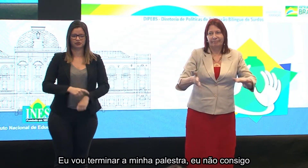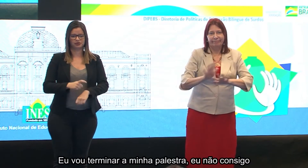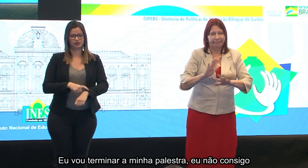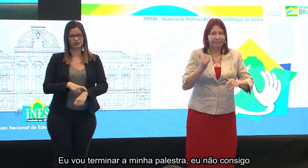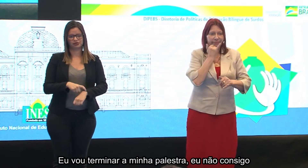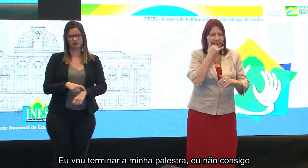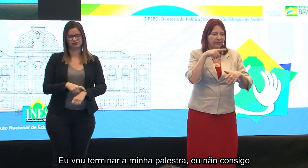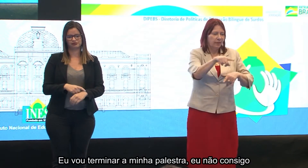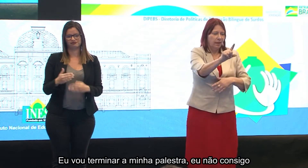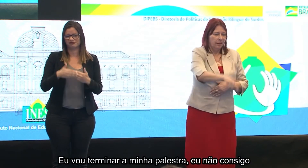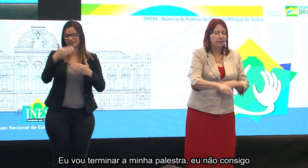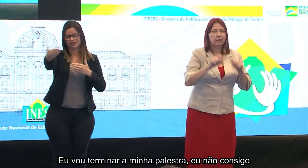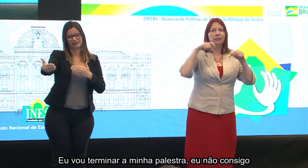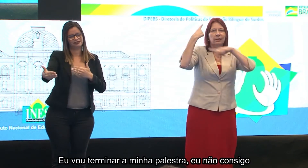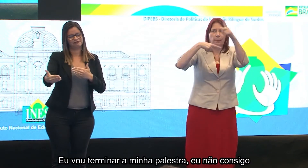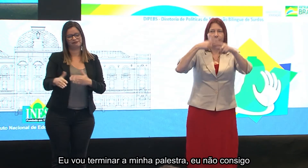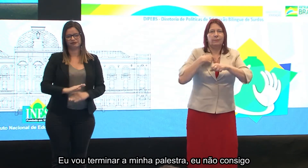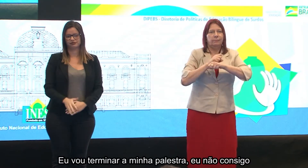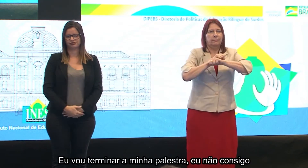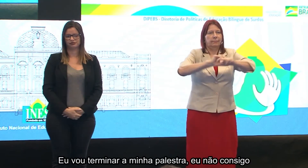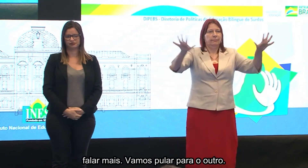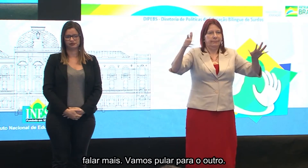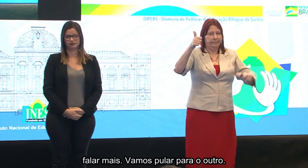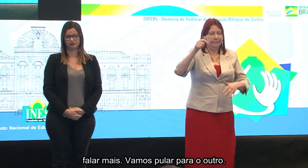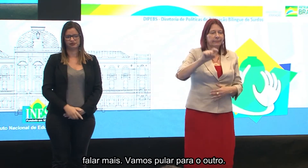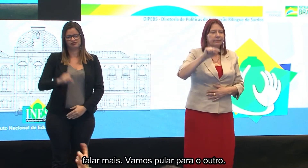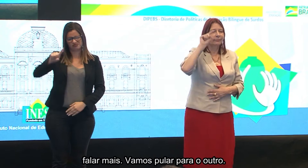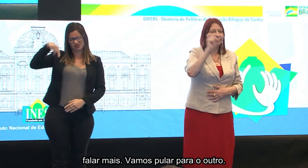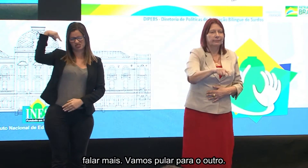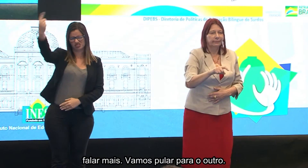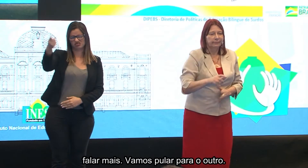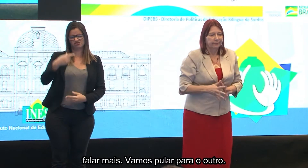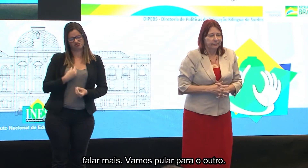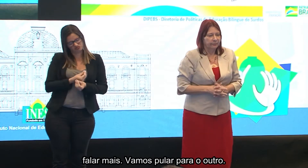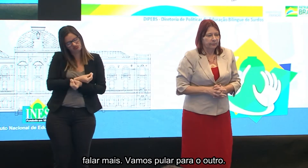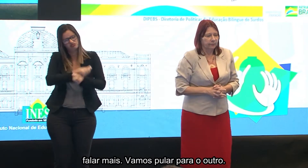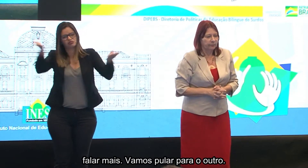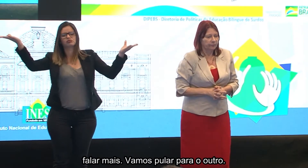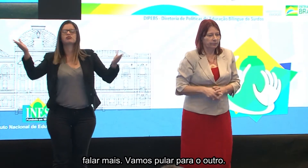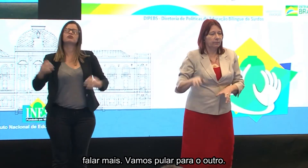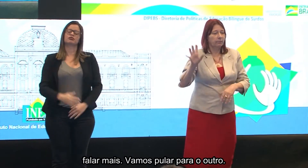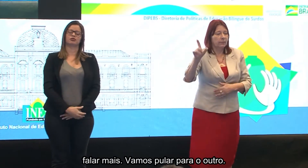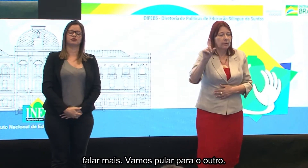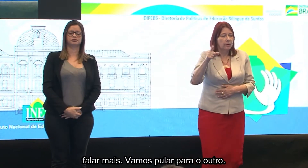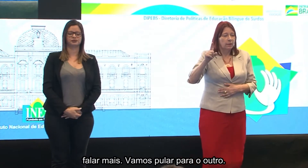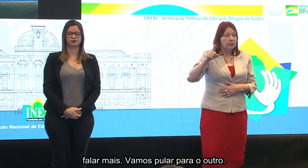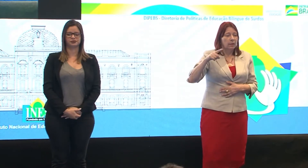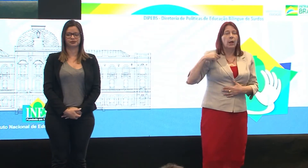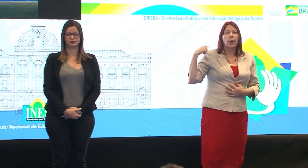Então, eu vou terminar aqui minha palestra, eu não vou ter tempo para falar. Vamos pular para o outro.